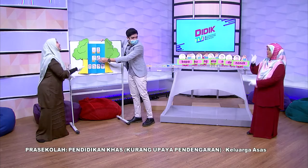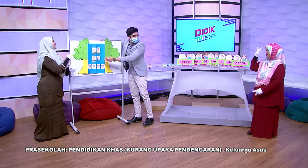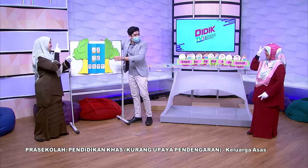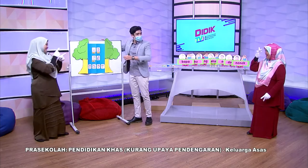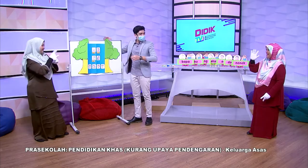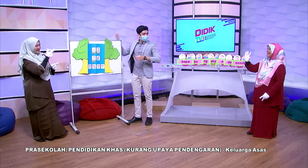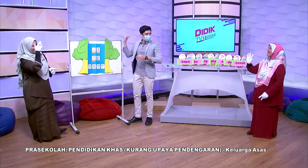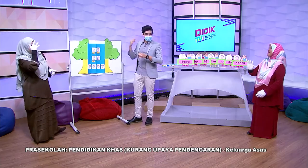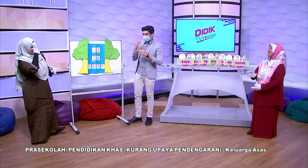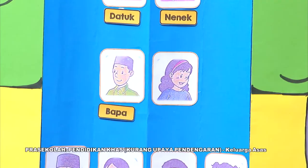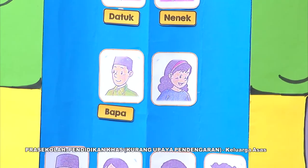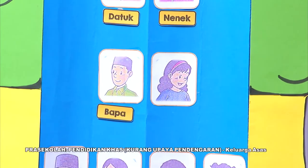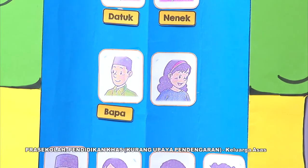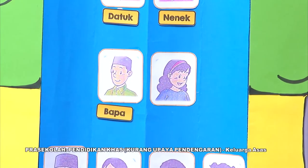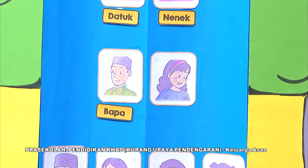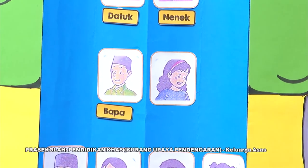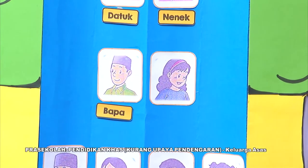atom atribut ngomong